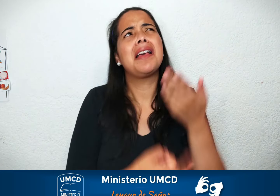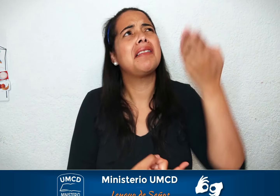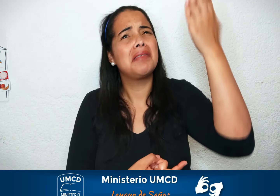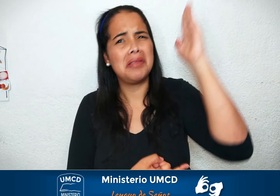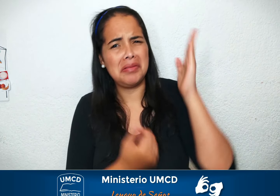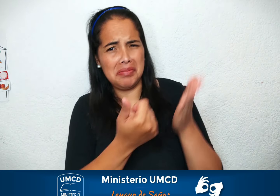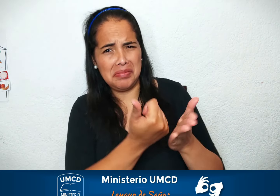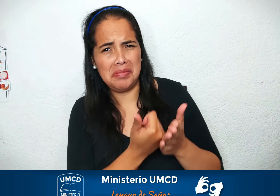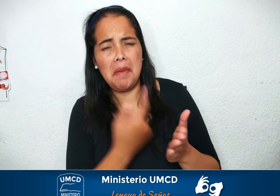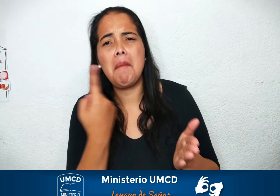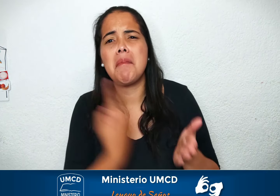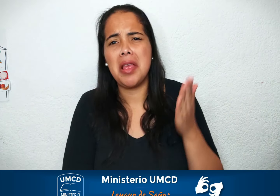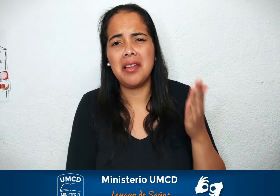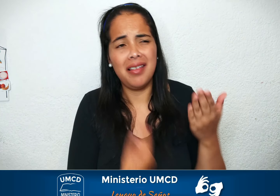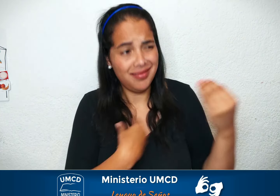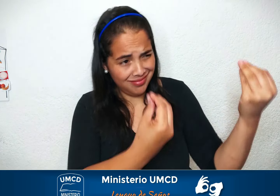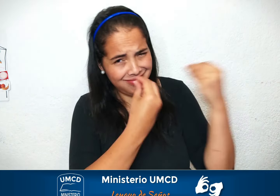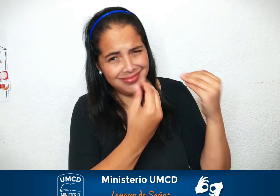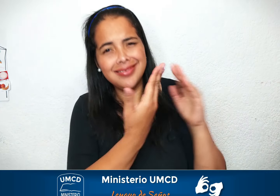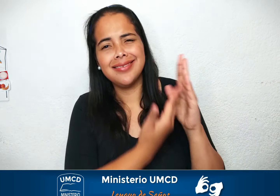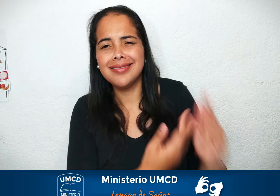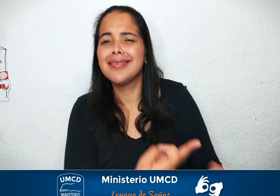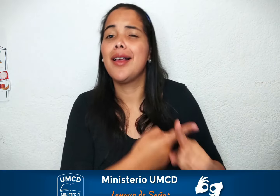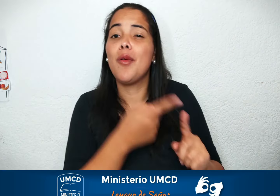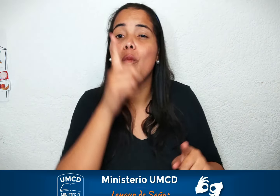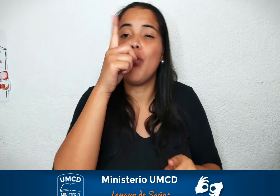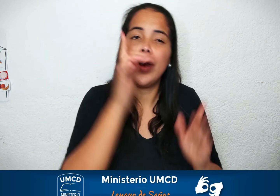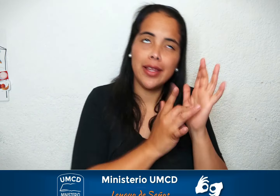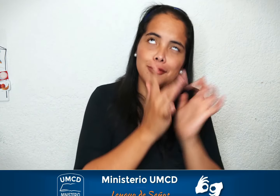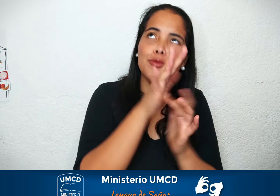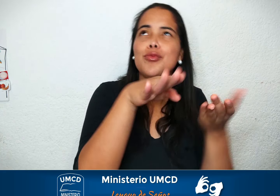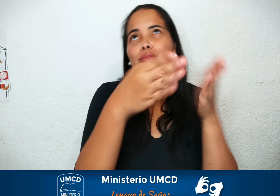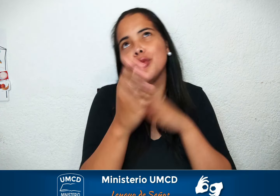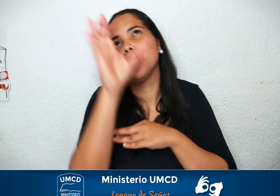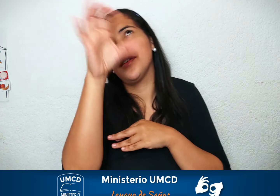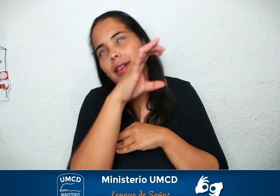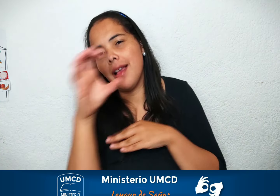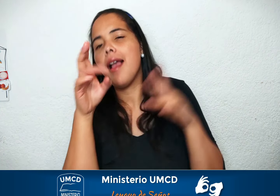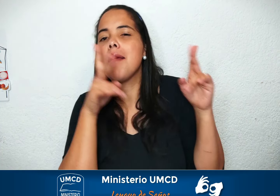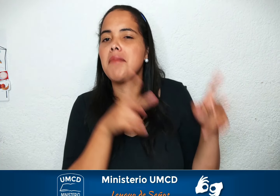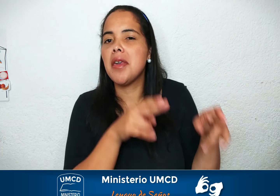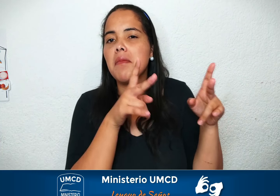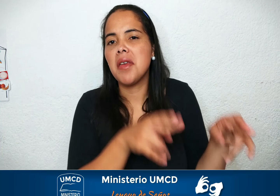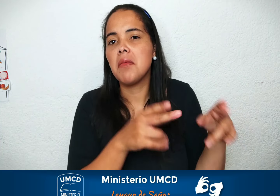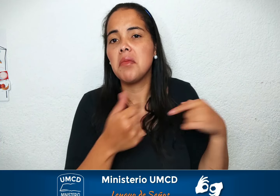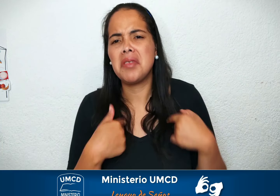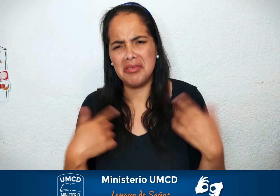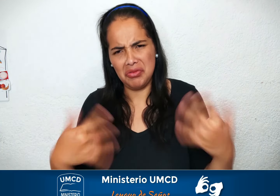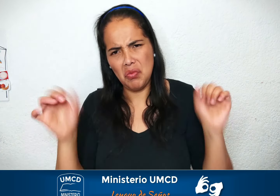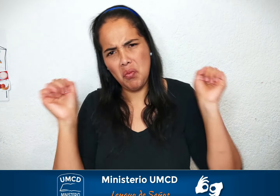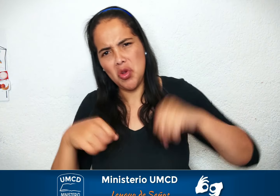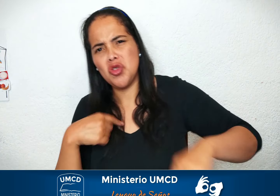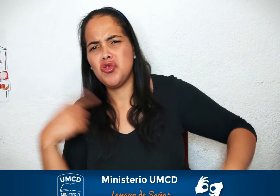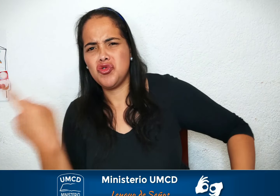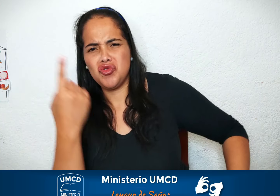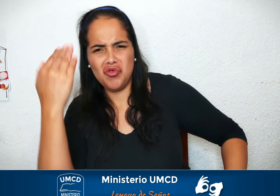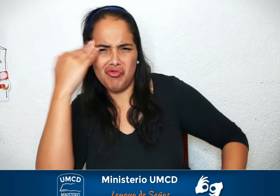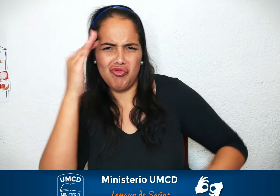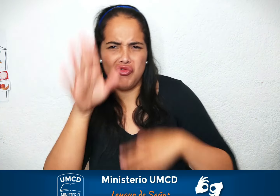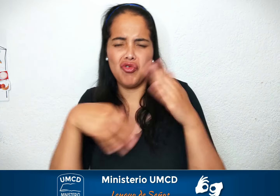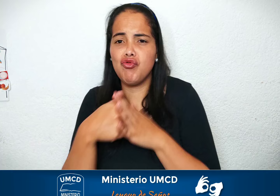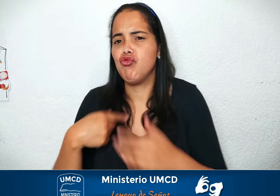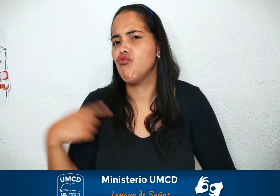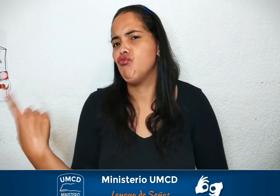para aquellos que en algún momento escucharon de que hubo un ser llamado Jesucristo que vino y murió